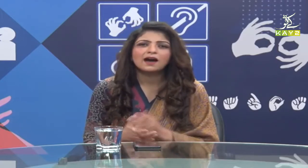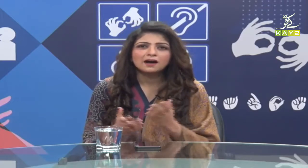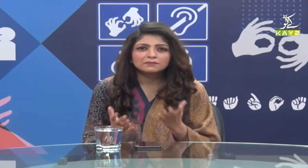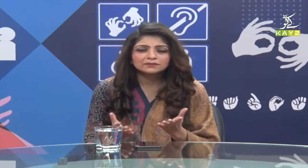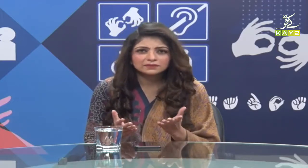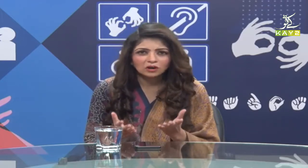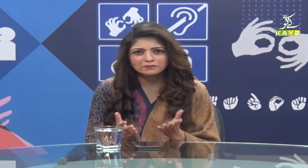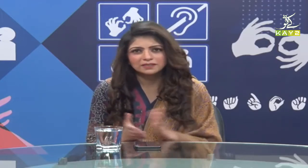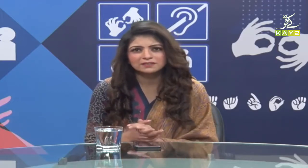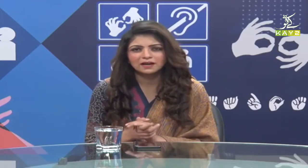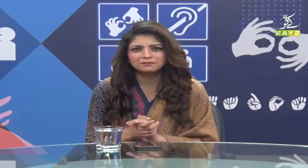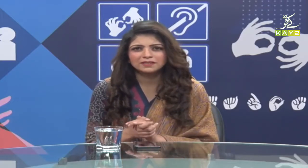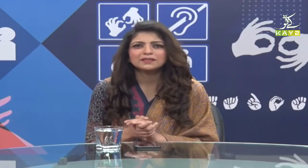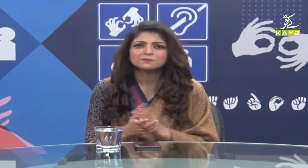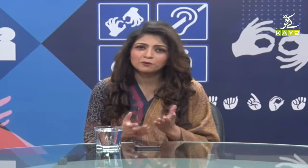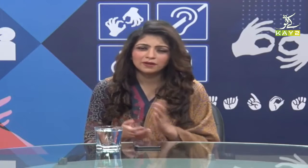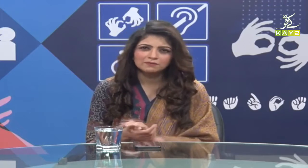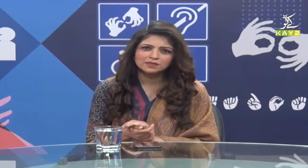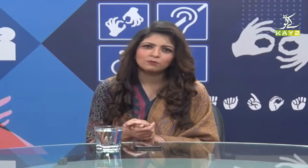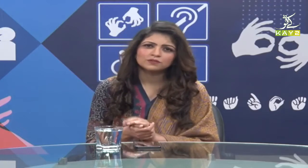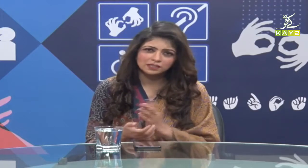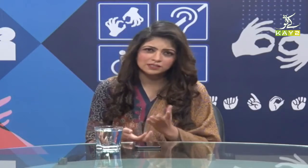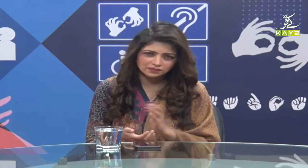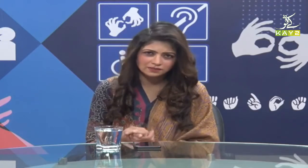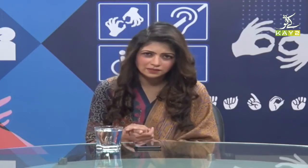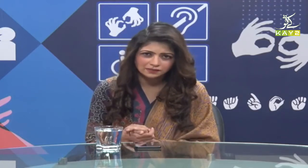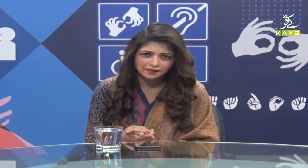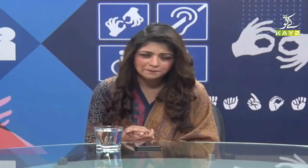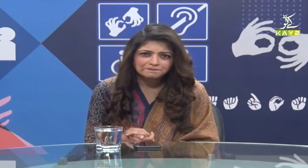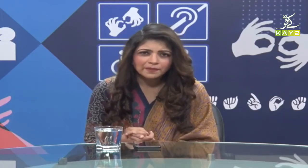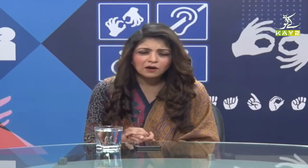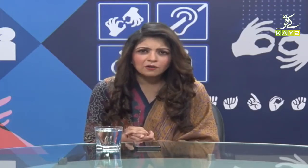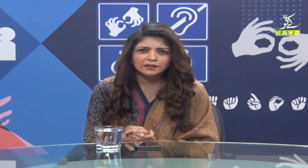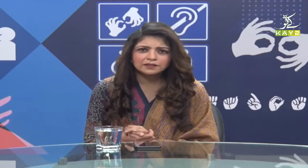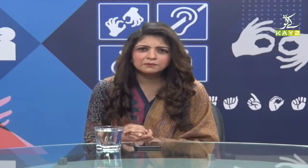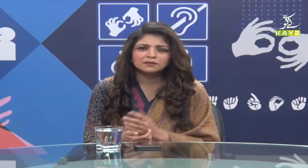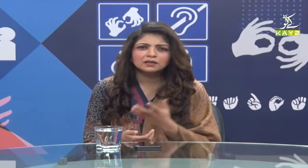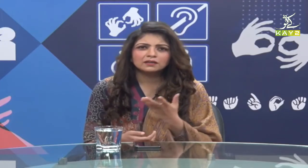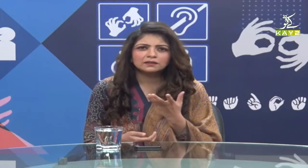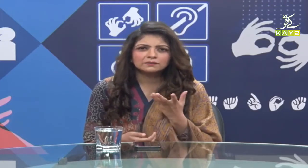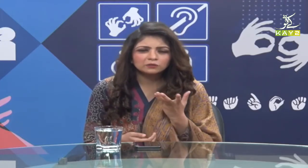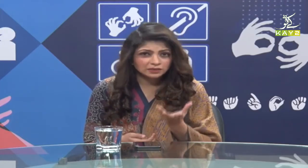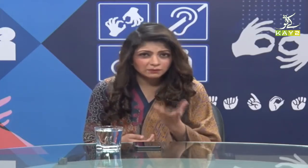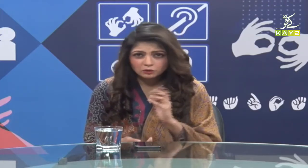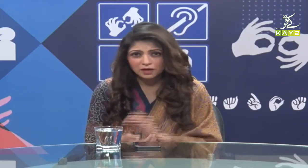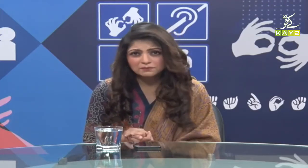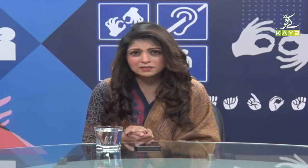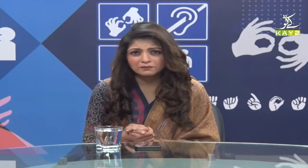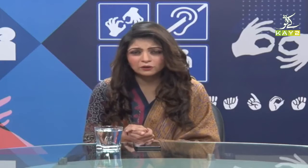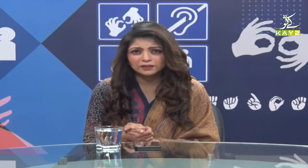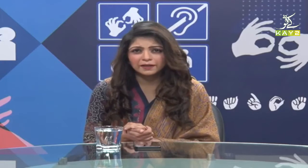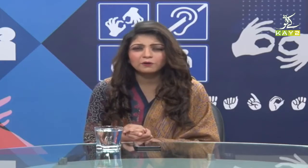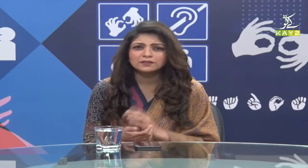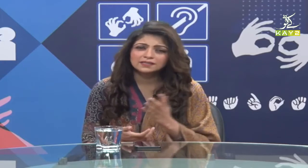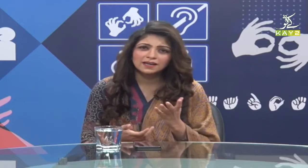बल्कि आम नॉर्मल इंसान भी इस प्रोग्राम से बहुत सारी चीज़ें सीखते हैं और उनकी मालूमात में